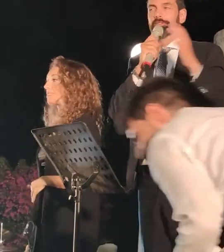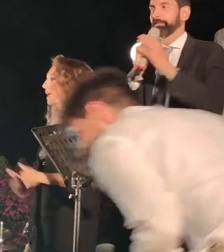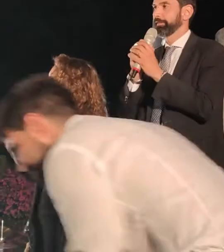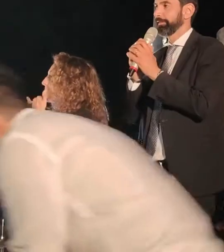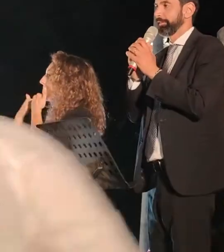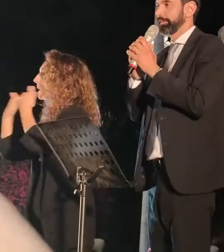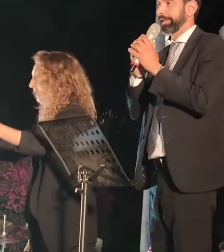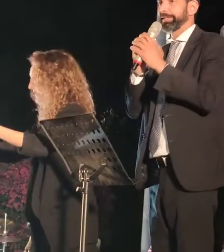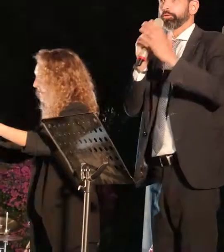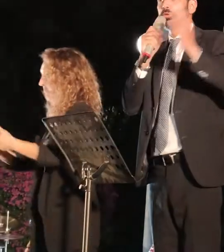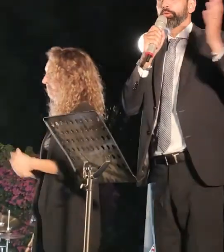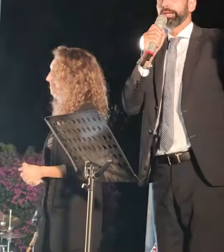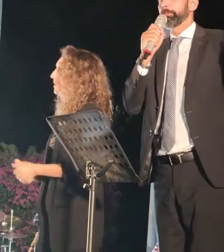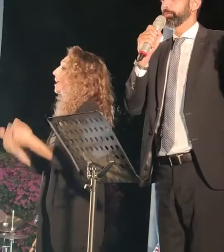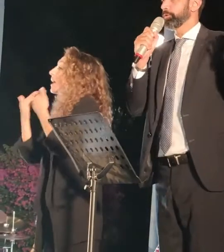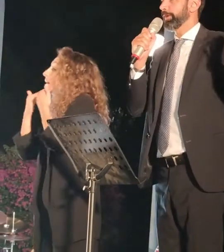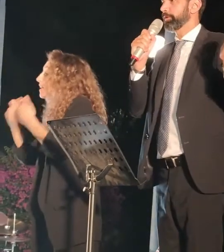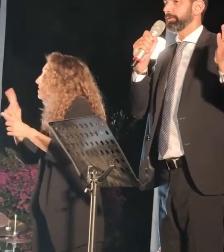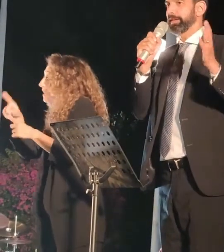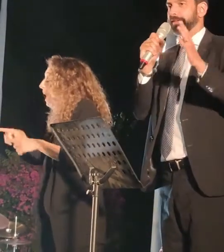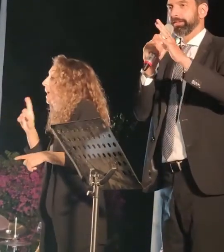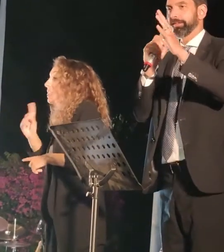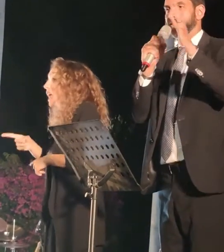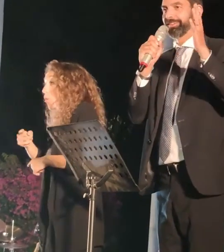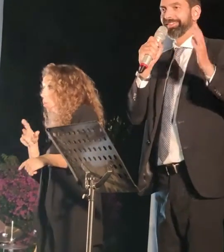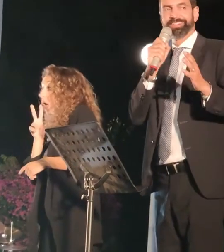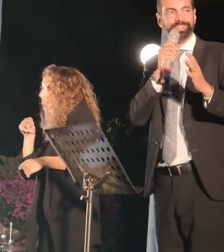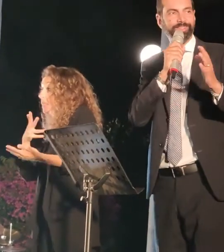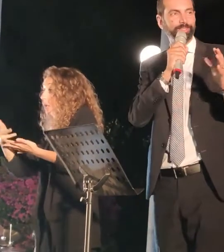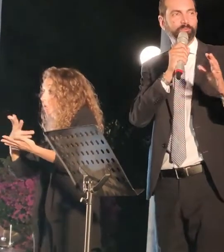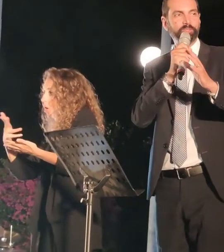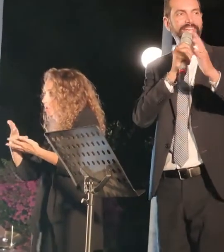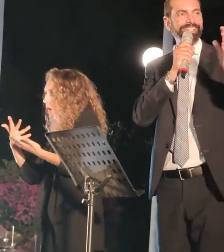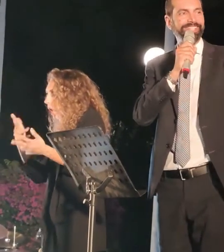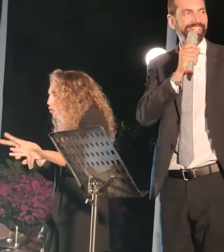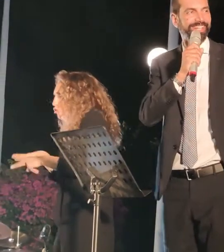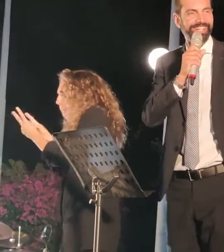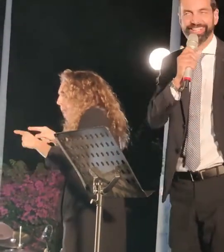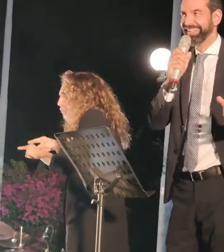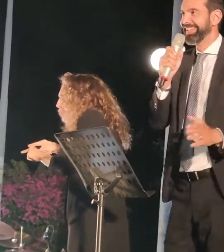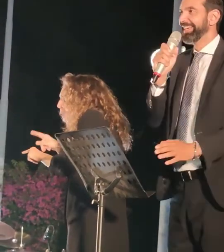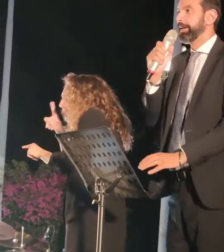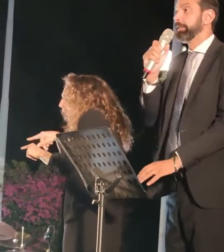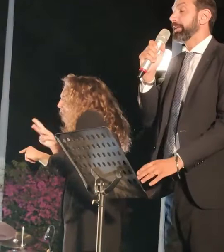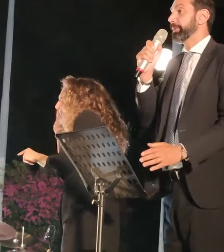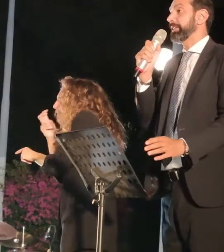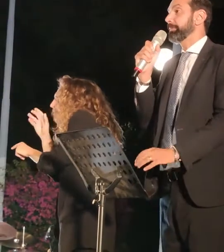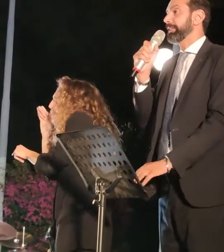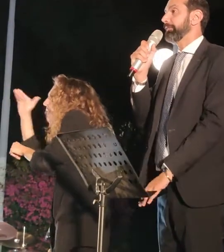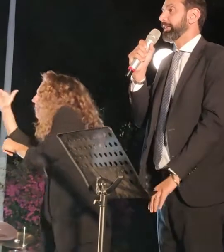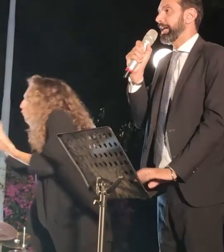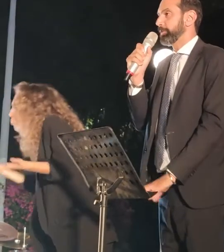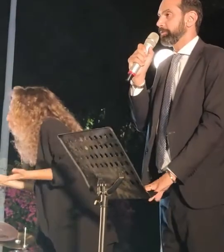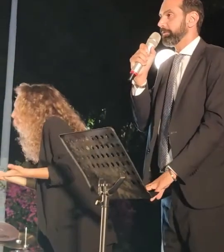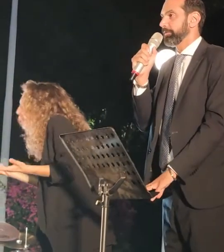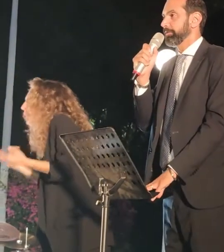detto Cadeno De Luca, che abbiamo scoperto essere anche un veggente, si è